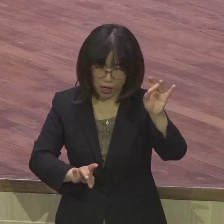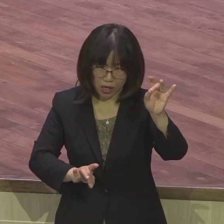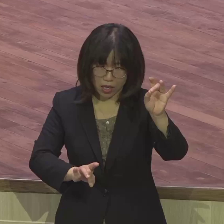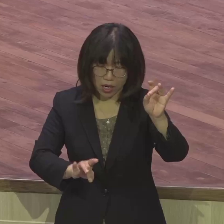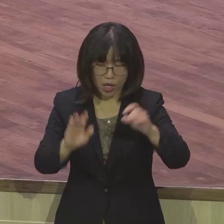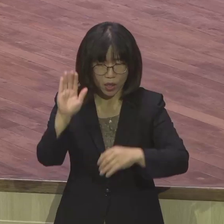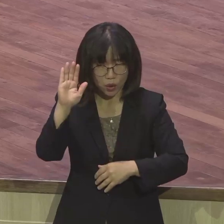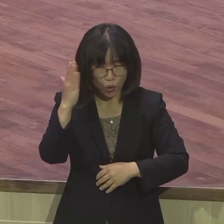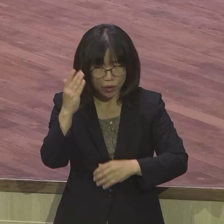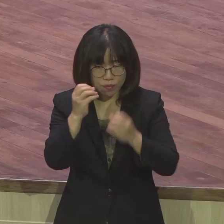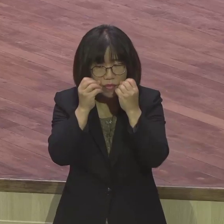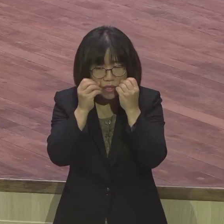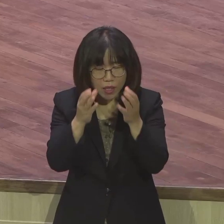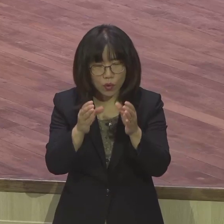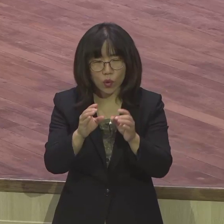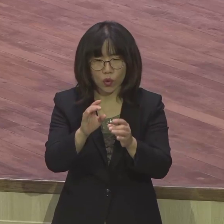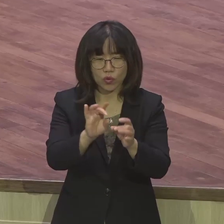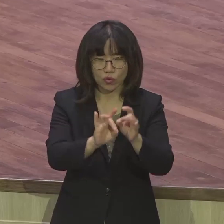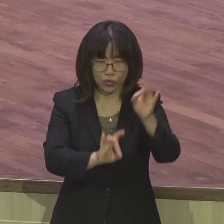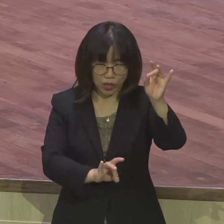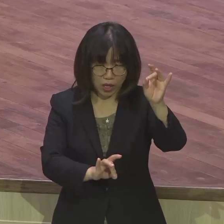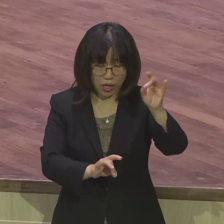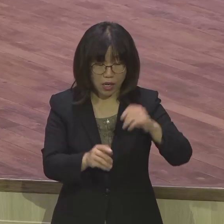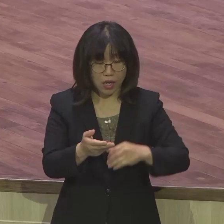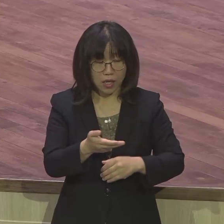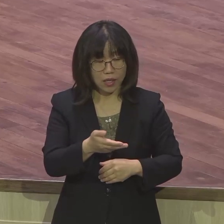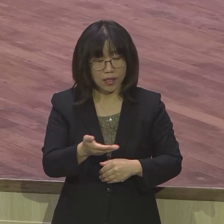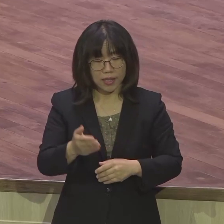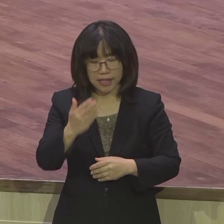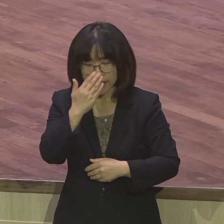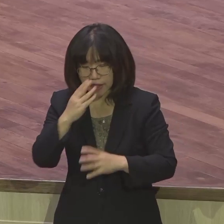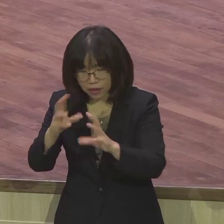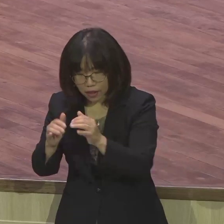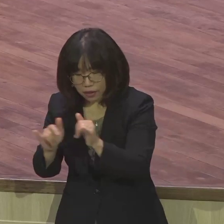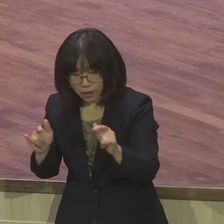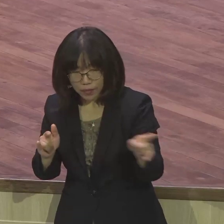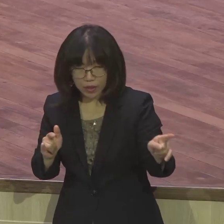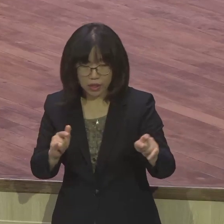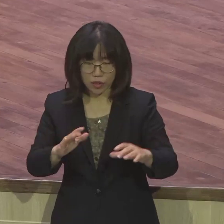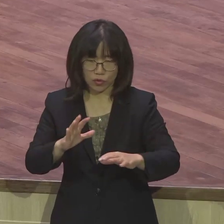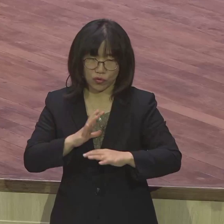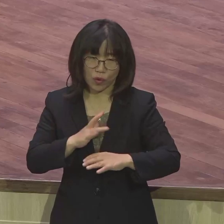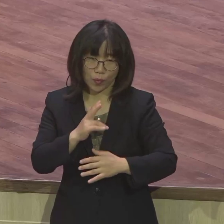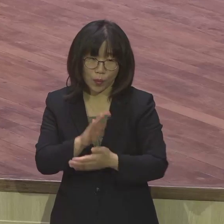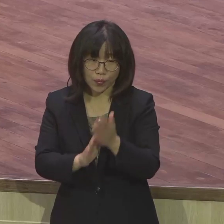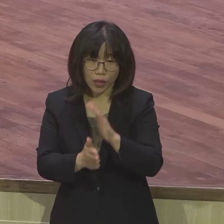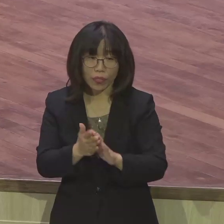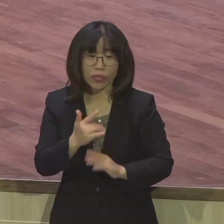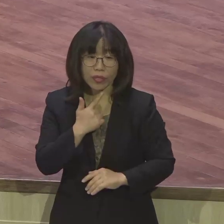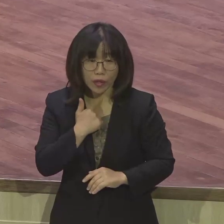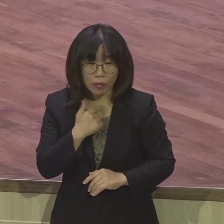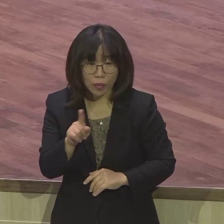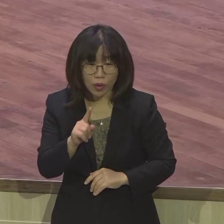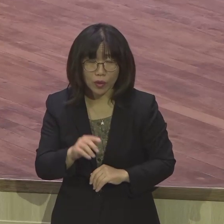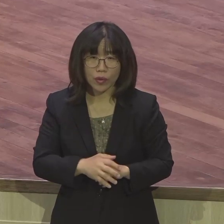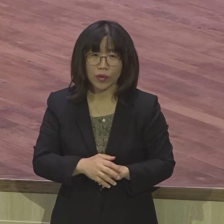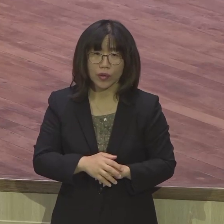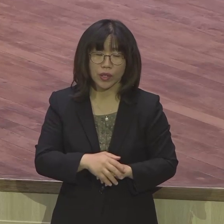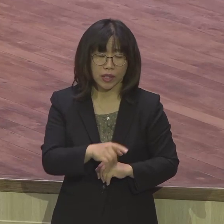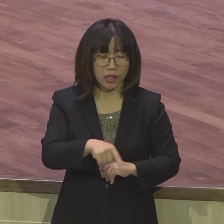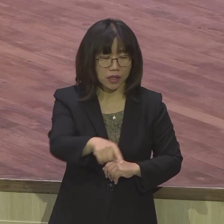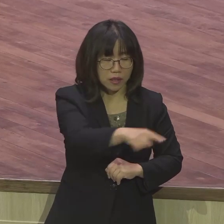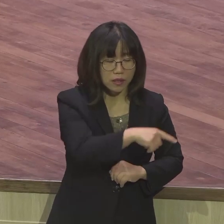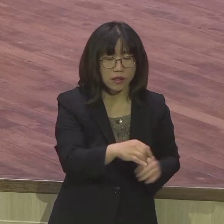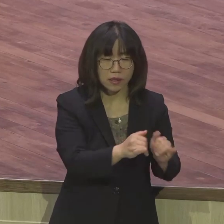새로운 신들, 너희 조상들이 두려워하지 아니하던 것들이로다. 무슨 말입니까? 이들이 섬겼던